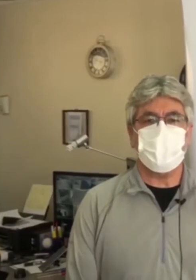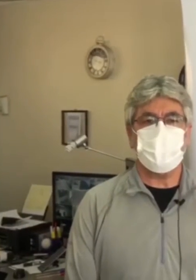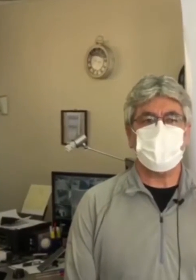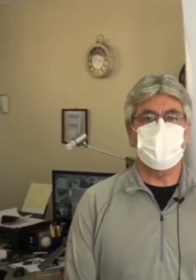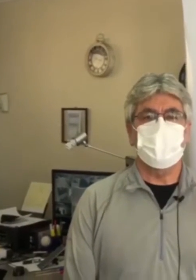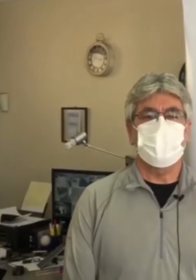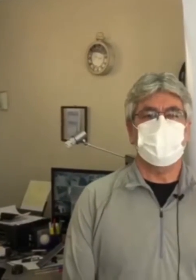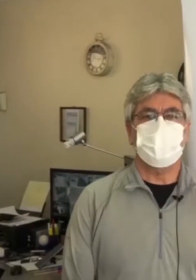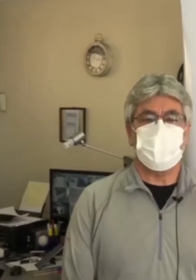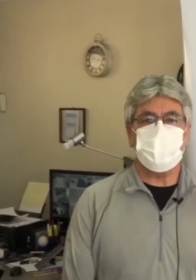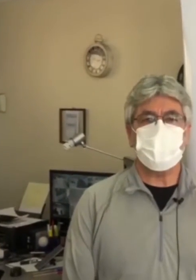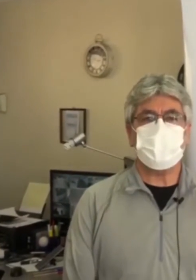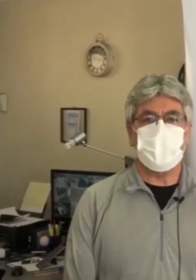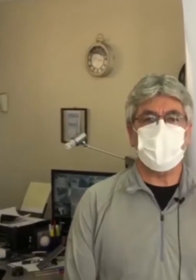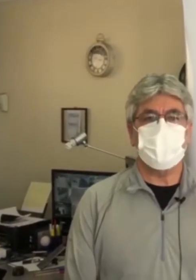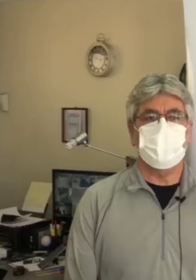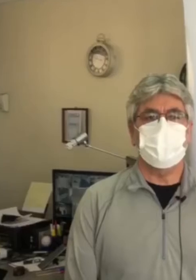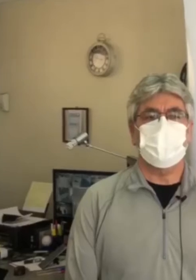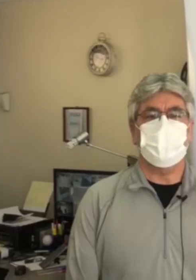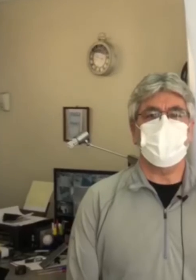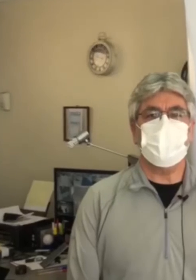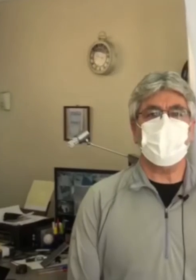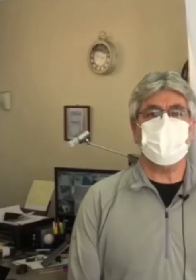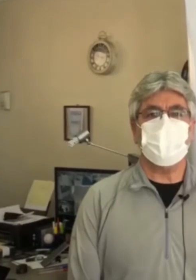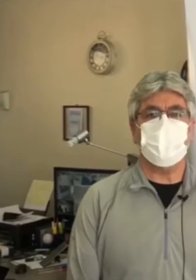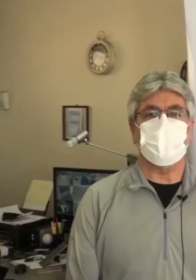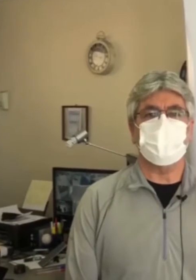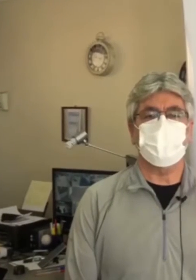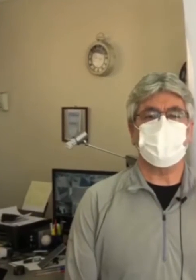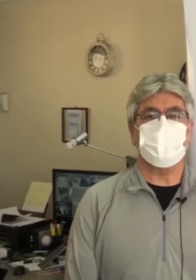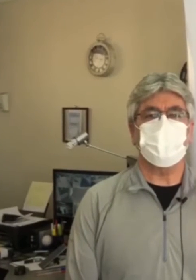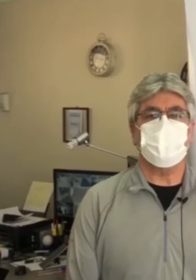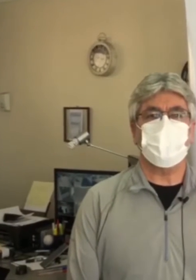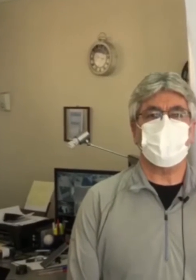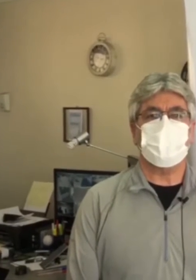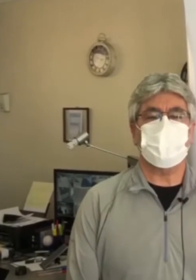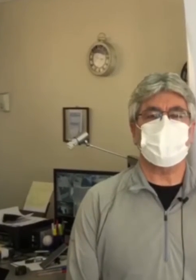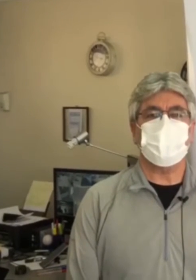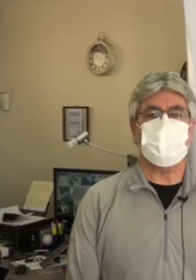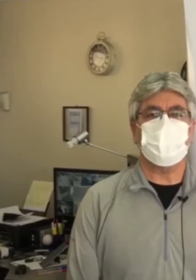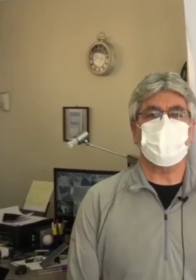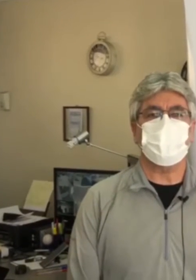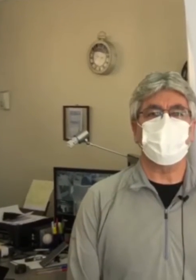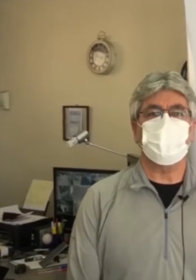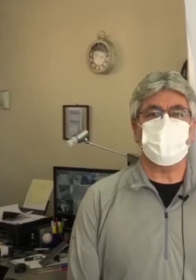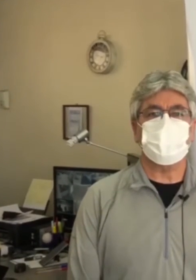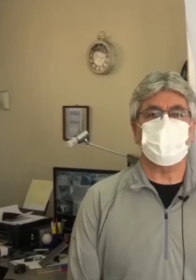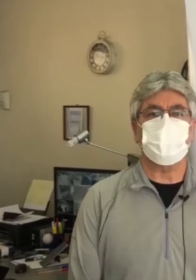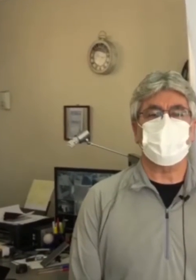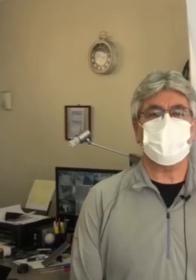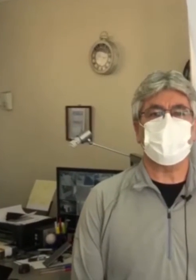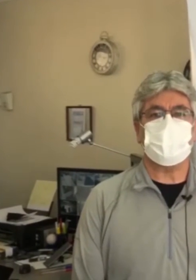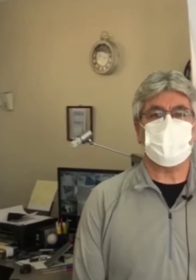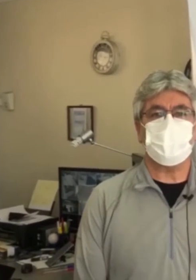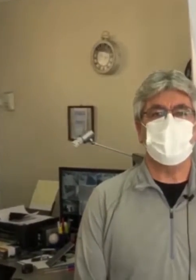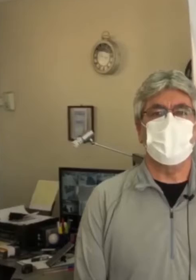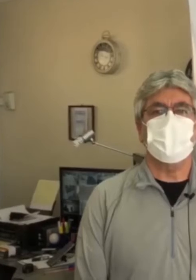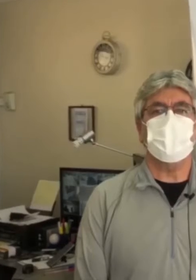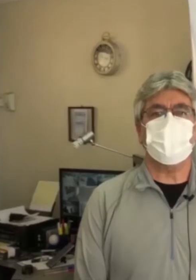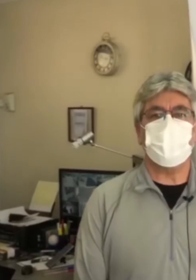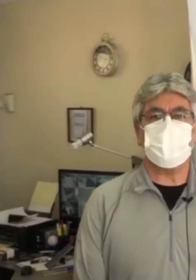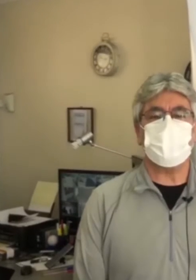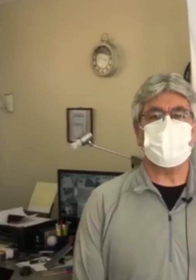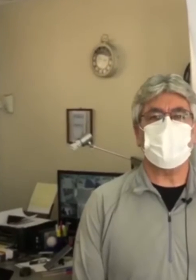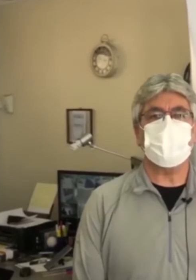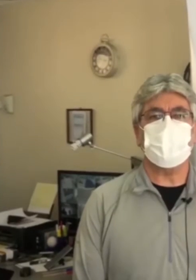y para ello sugerimos que en la medida en que nuestros operadores estén trabajando con 2 o 3 pasajeros,